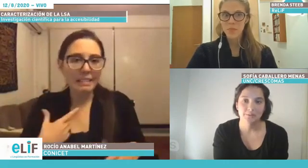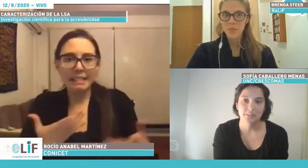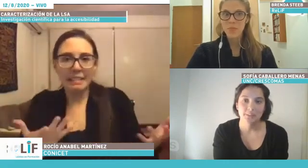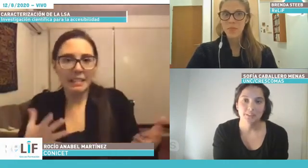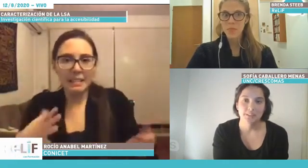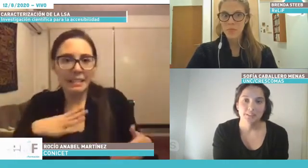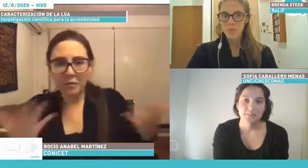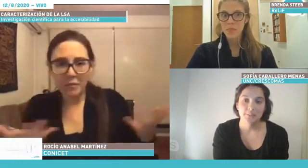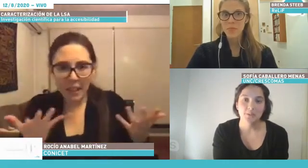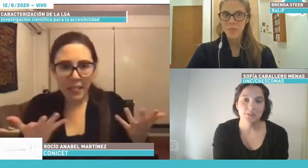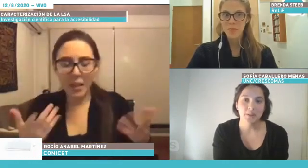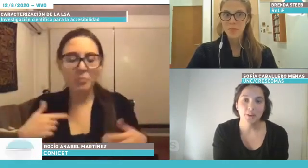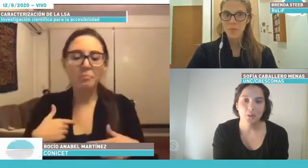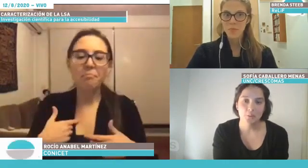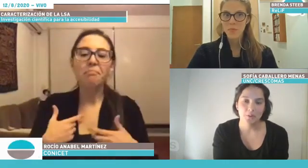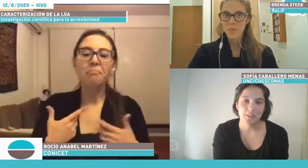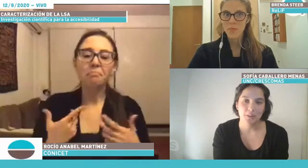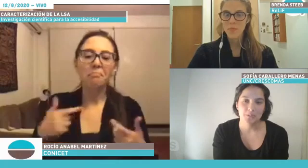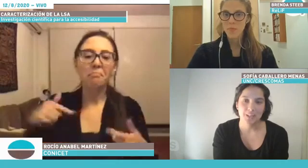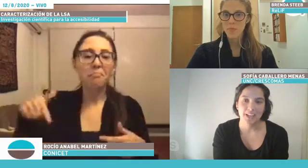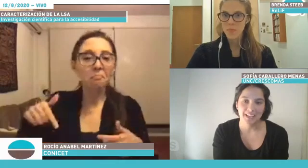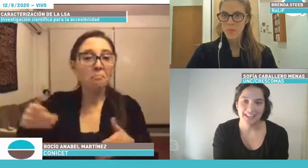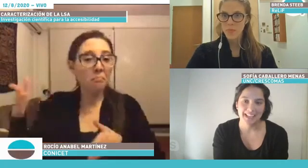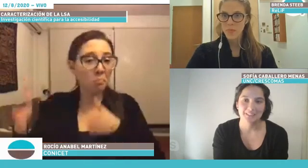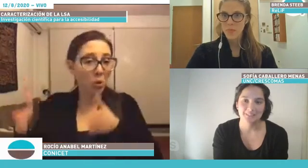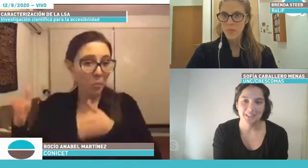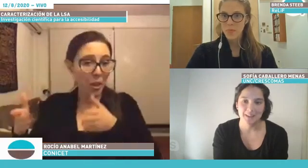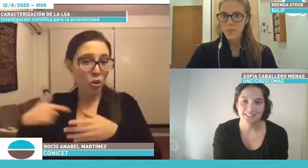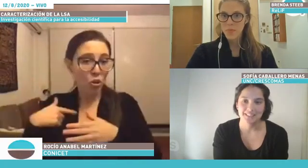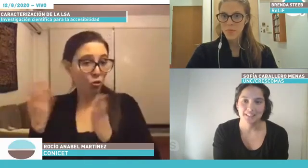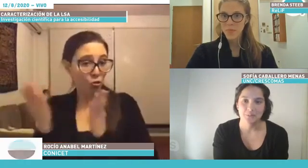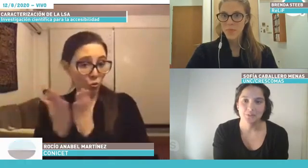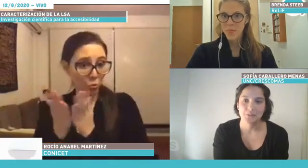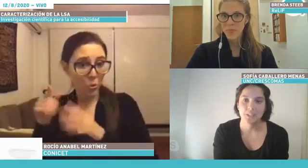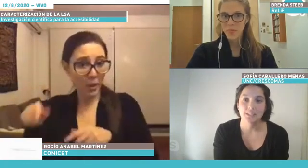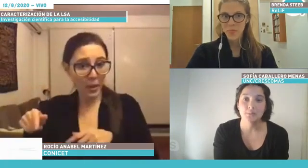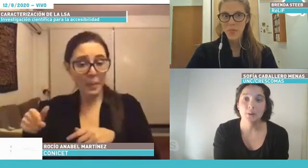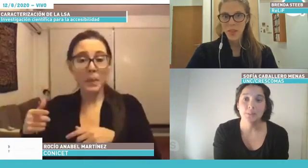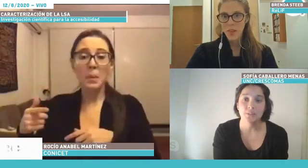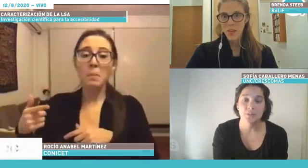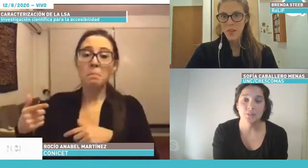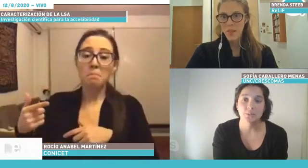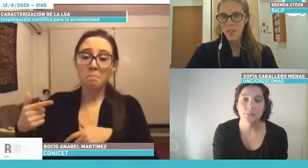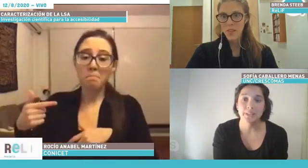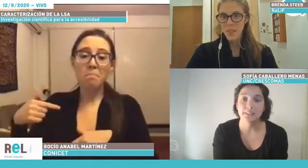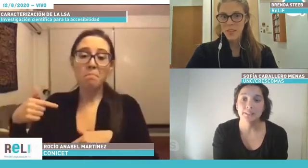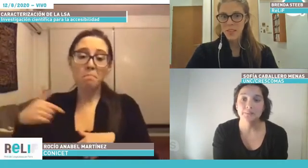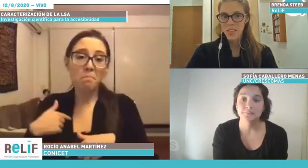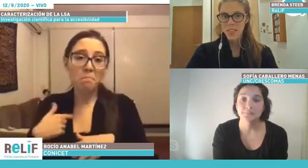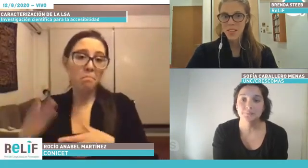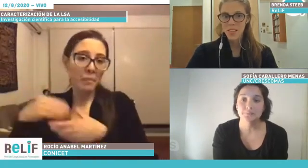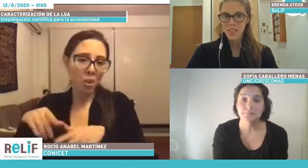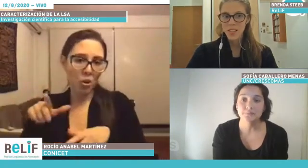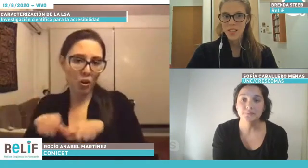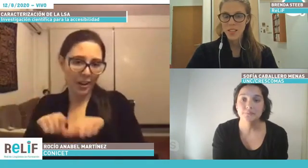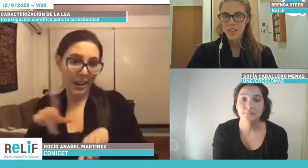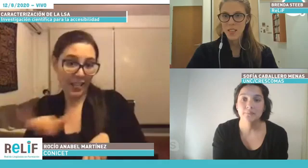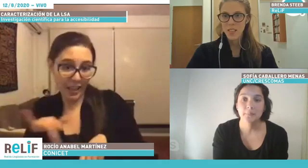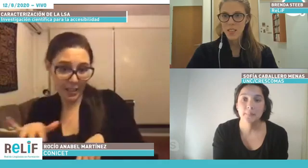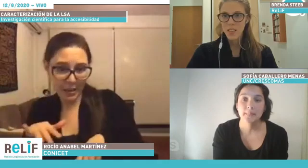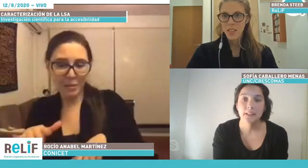gustaba, pero no sabía cómo, o sea, cómo llegar a elegir un tema así, digamos. En ese momento que yo era estudiante,